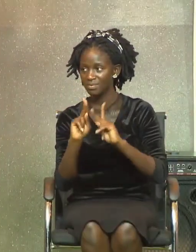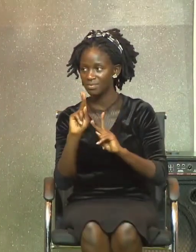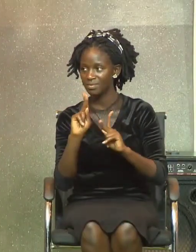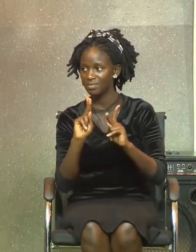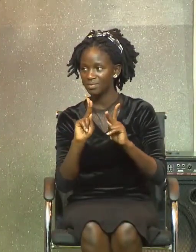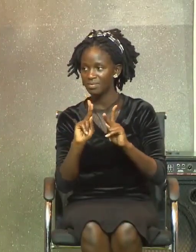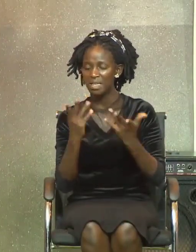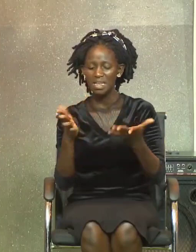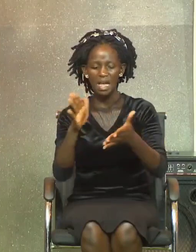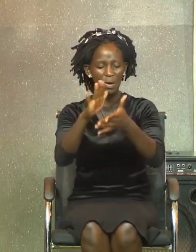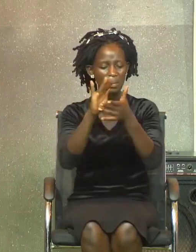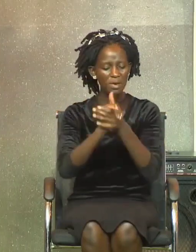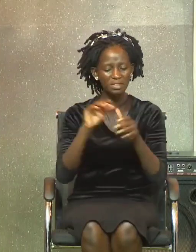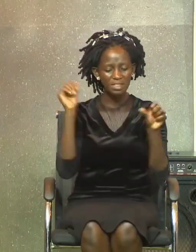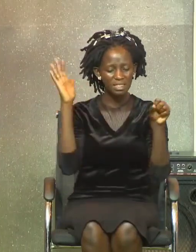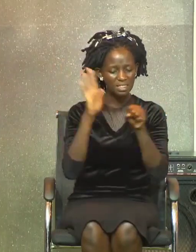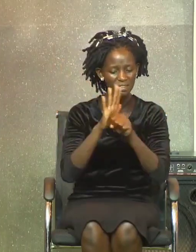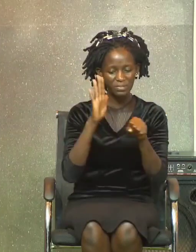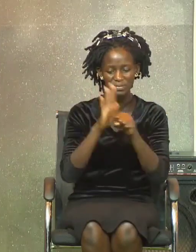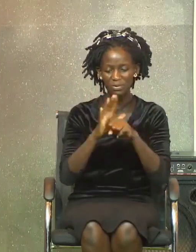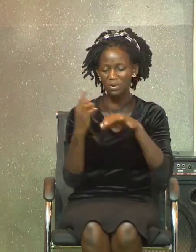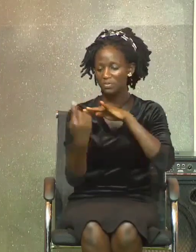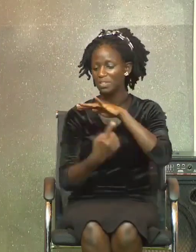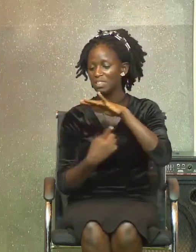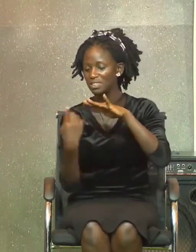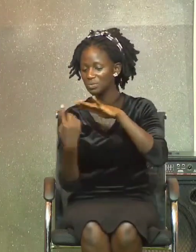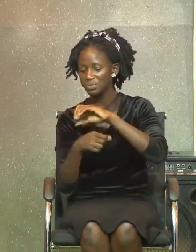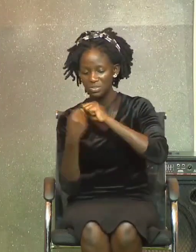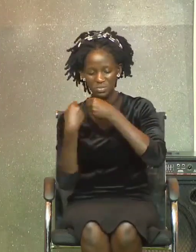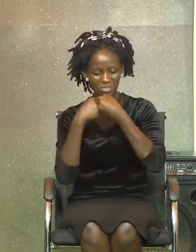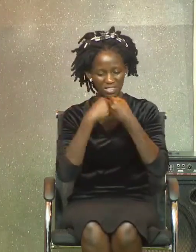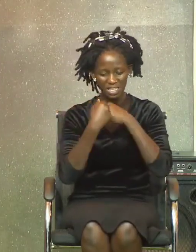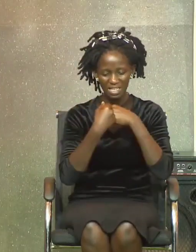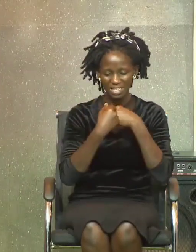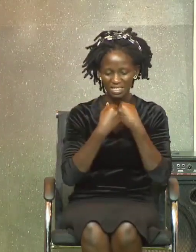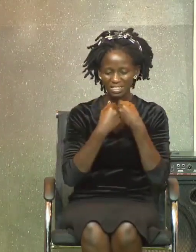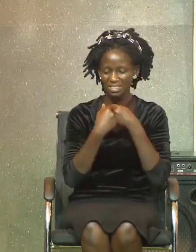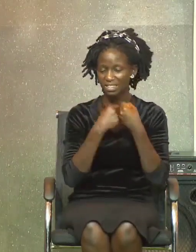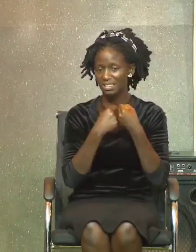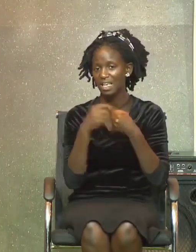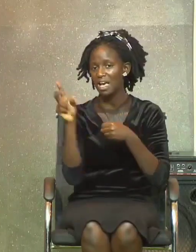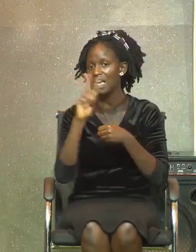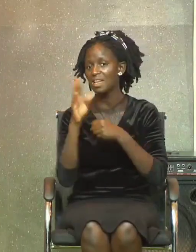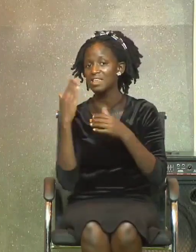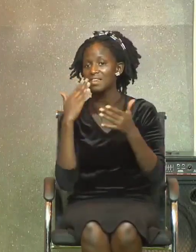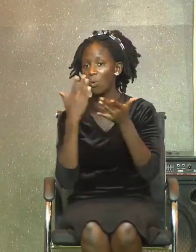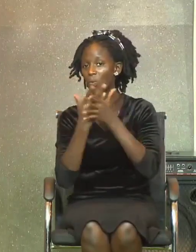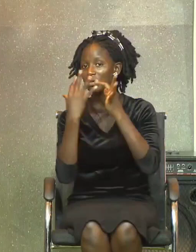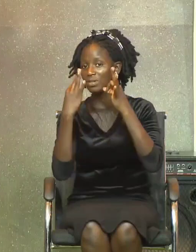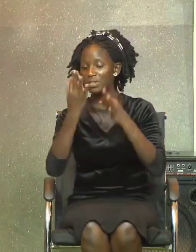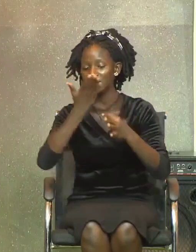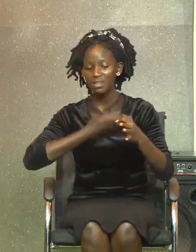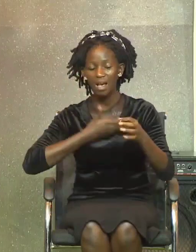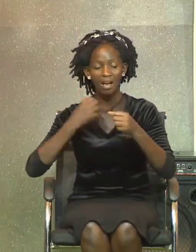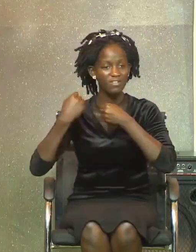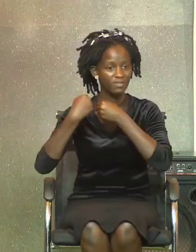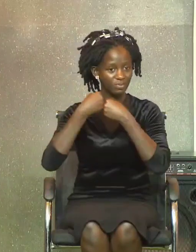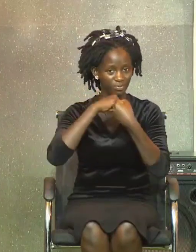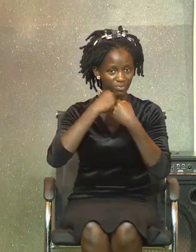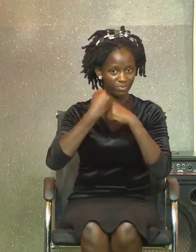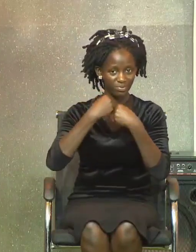obufumbo bujjudde ebisoomooza nga buli kirungi bwe kibeera buli kintu ekirungi kiba ne